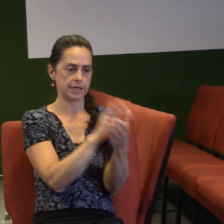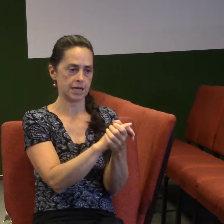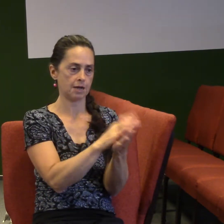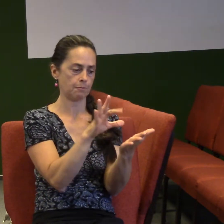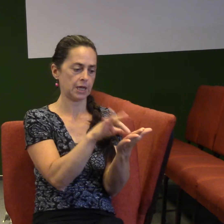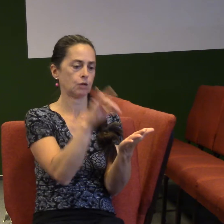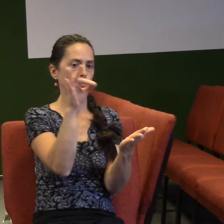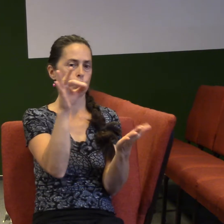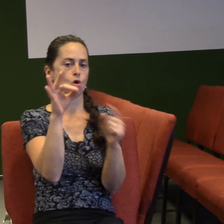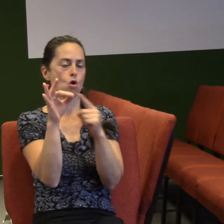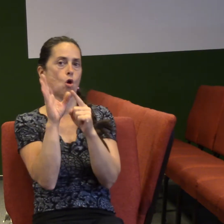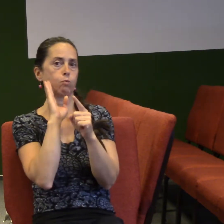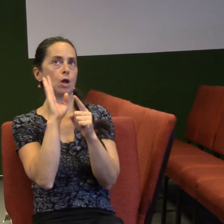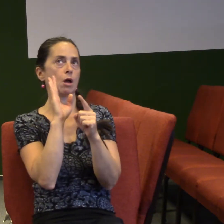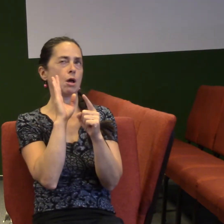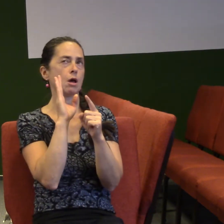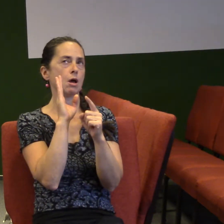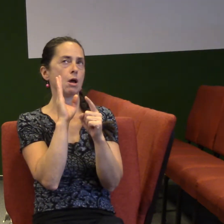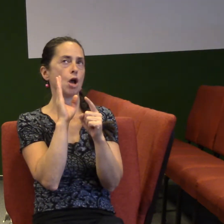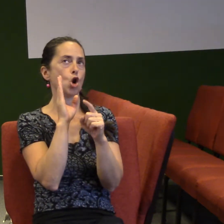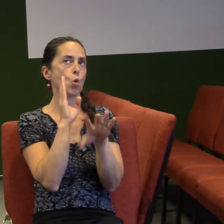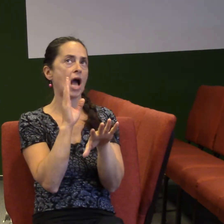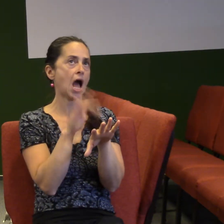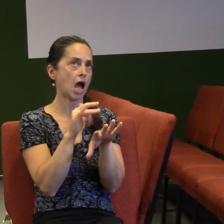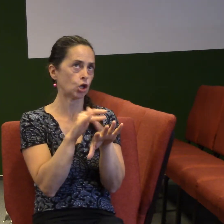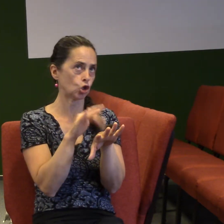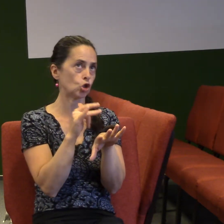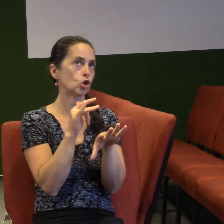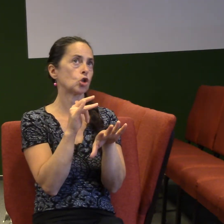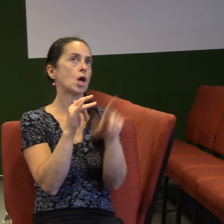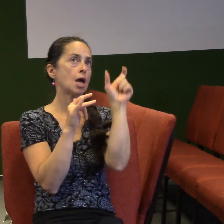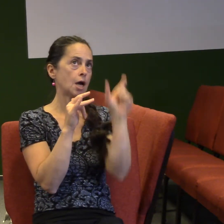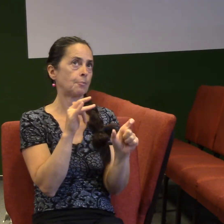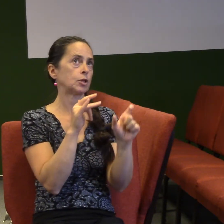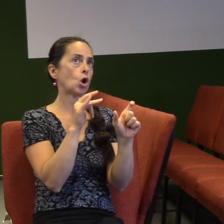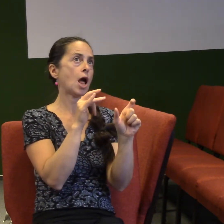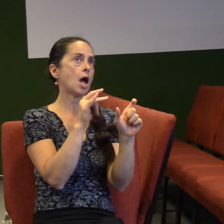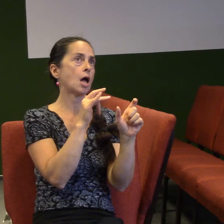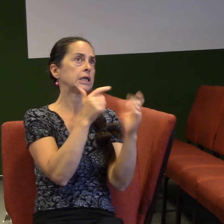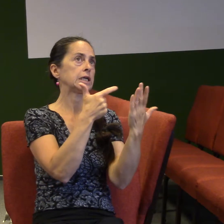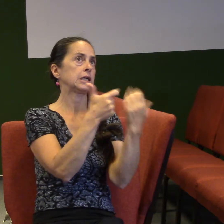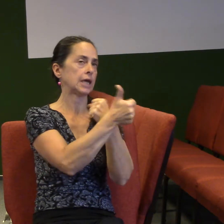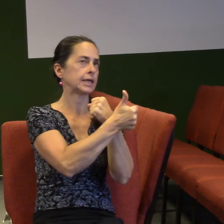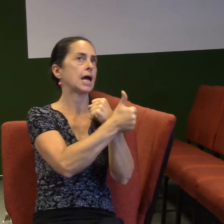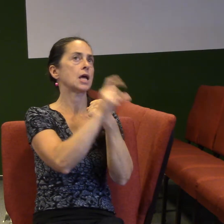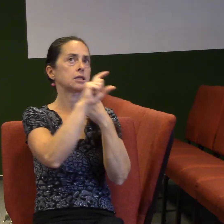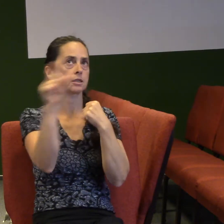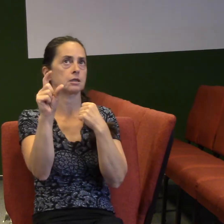které je v Lukáši v jedenácté kapitole a je to devátý až třináctý verž. A jsou to